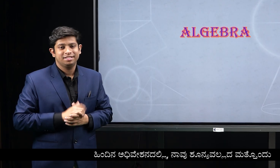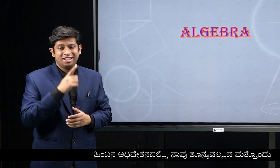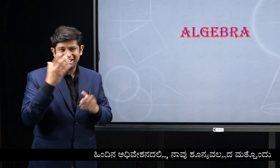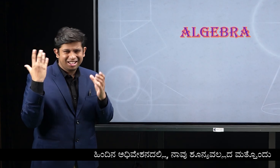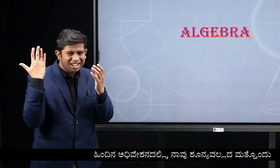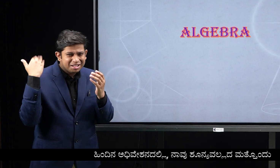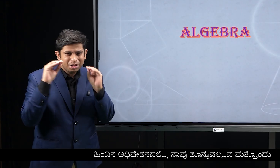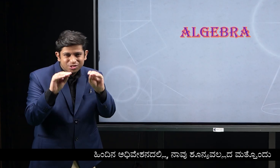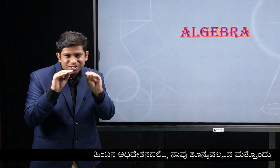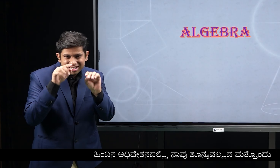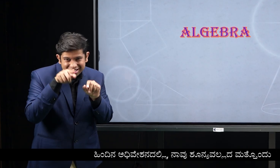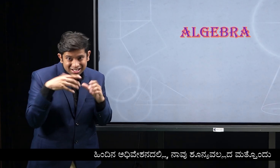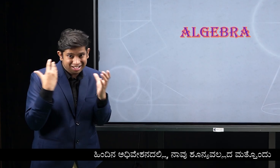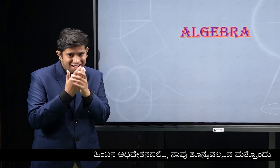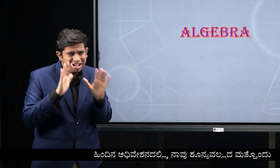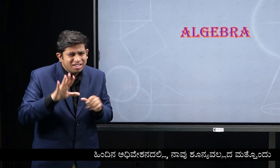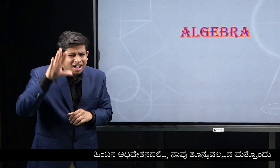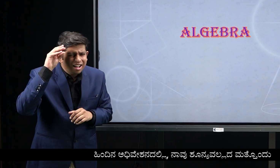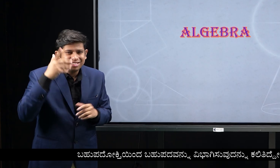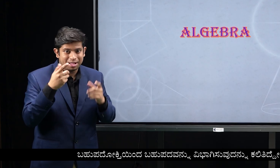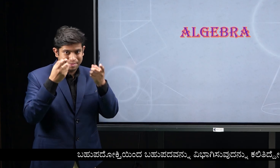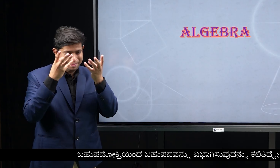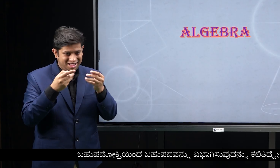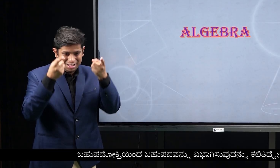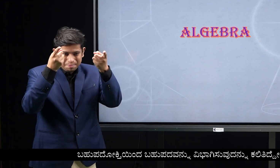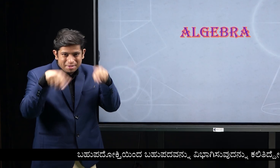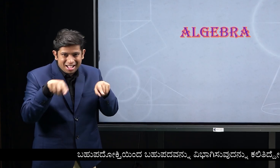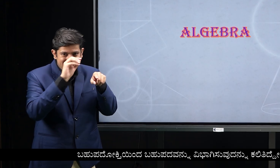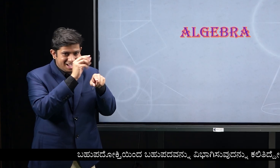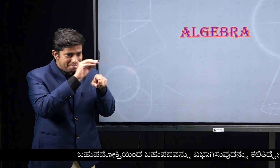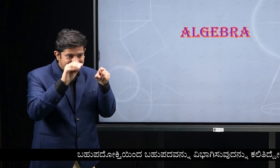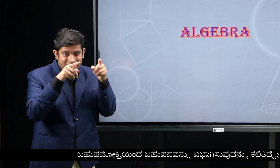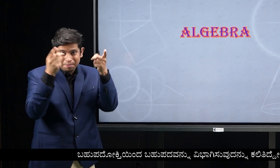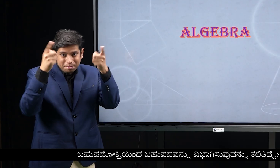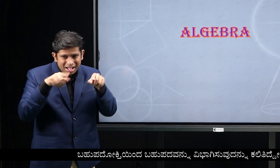ಹಿಂದಿನ ಅಧಿವೇಶನದಲ್ಲಿ ನಾವು ಶೂನ್ಯವಲ್ಲದ ಮತ್ತೊಂದು ಬಹುಪದೋಕ್ತಿ ಬಹುಪದವನ್ನ ವಿಭಾಗಿಸುವುದನ್ನ ಕಲಿತಿದ್ದೇವೆ.